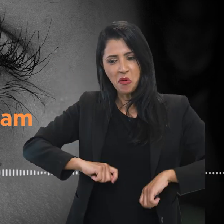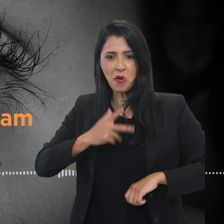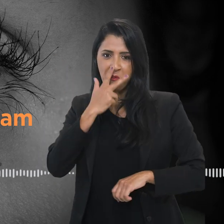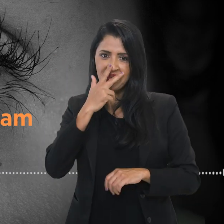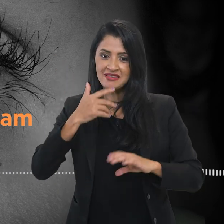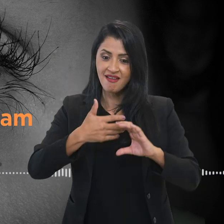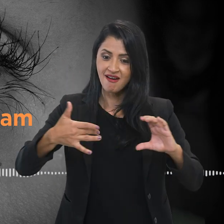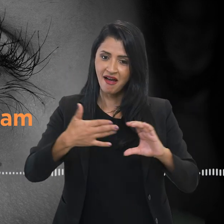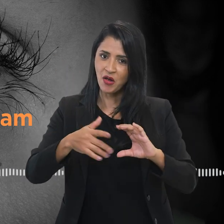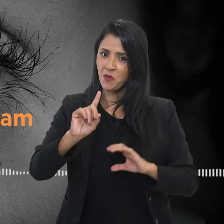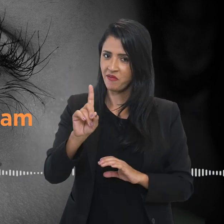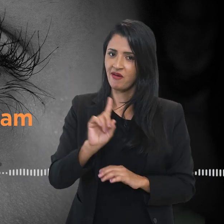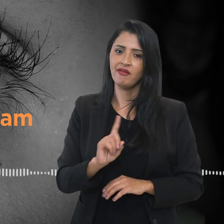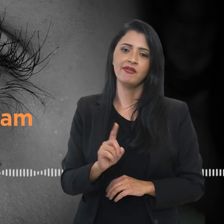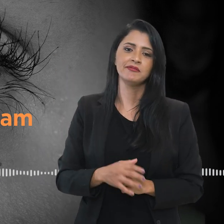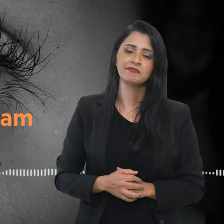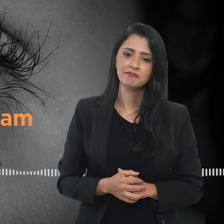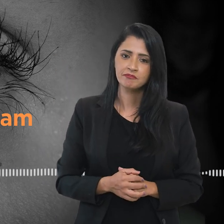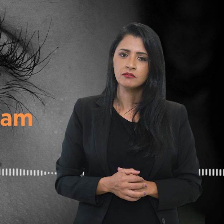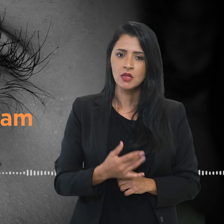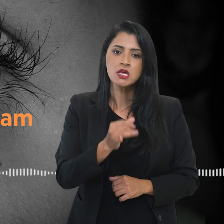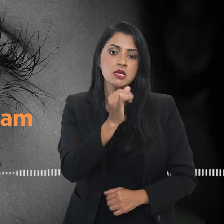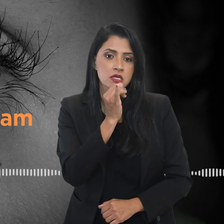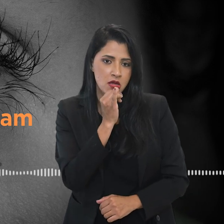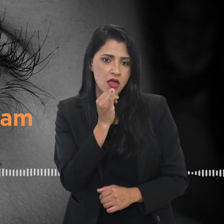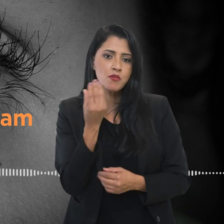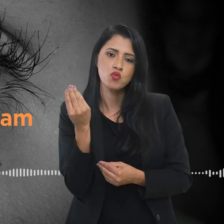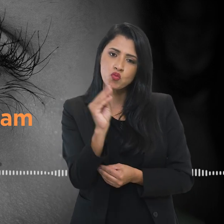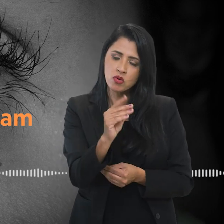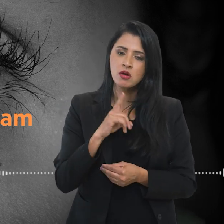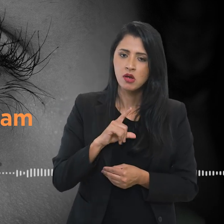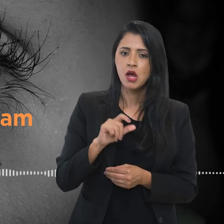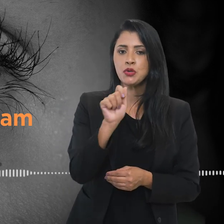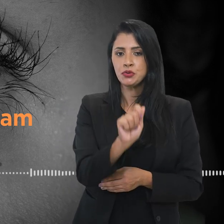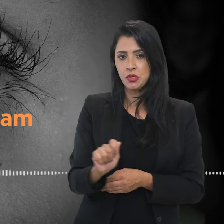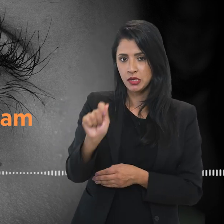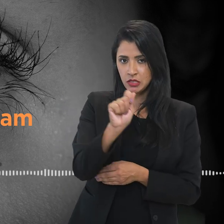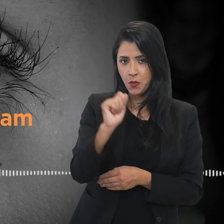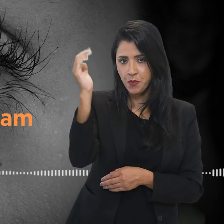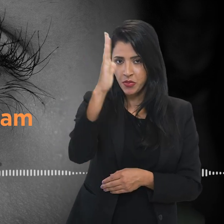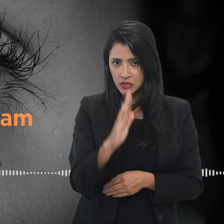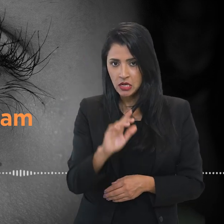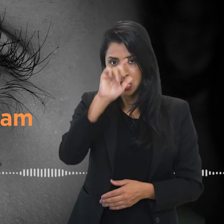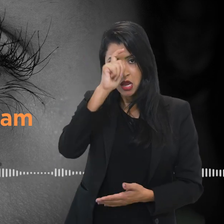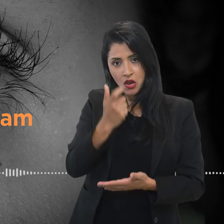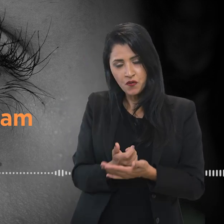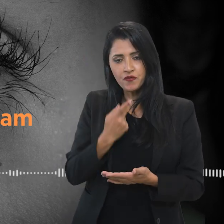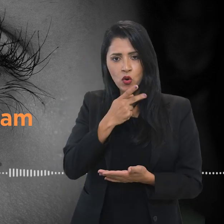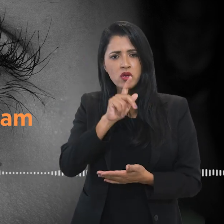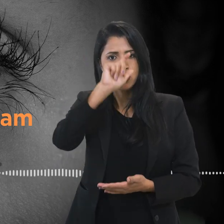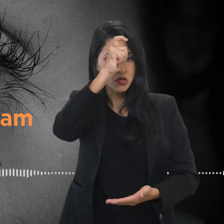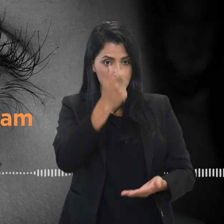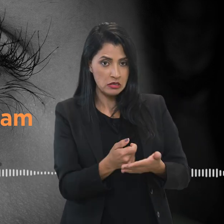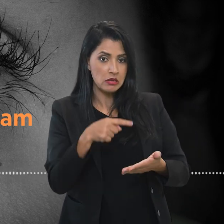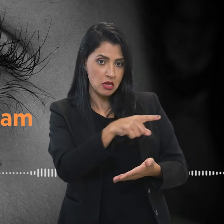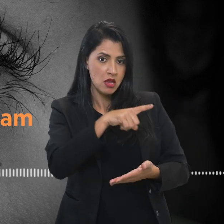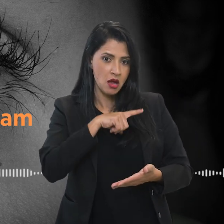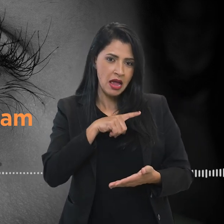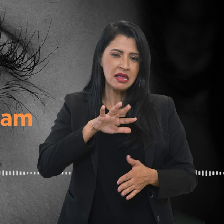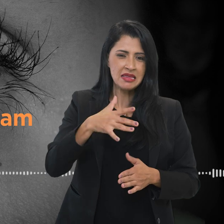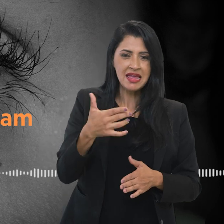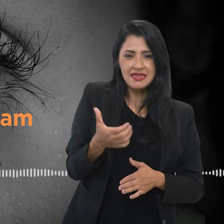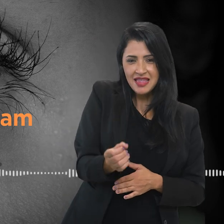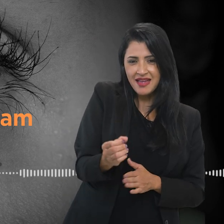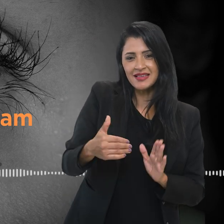só, mas ser neurodivergente pode até parecer raro, mas nem tanto. Para dar alguns exemplos, a Associação Brasileira de